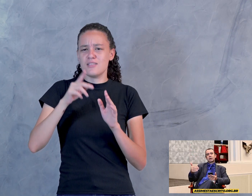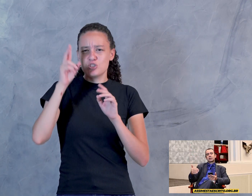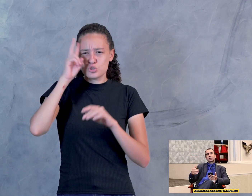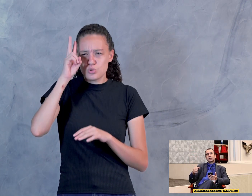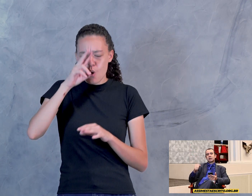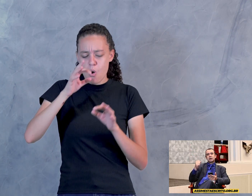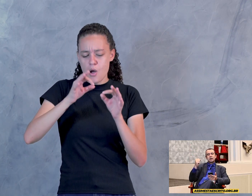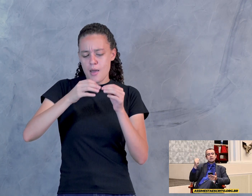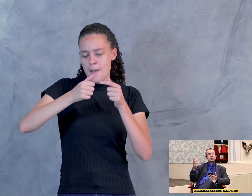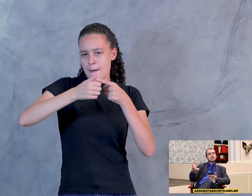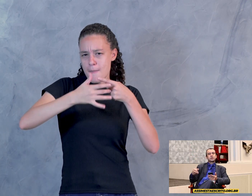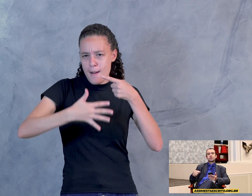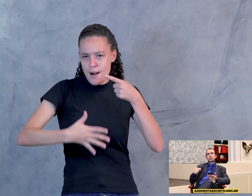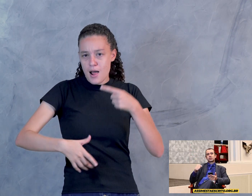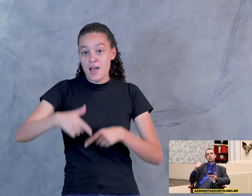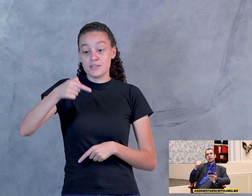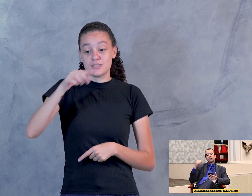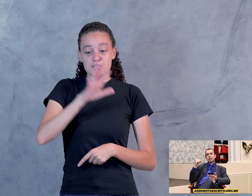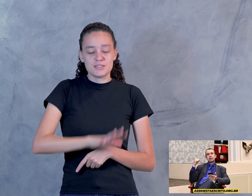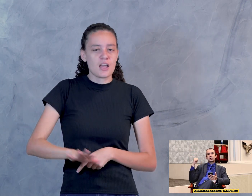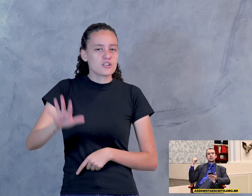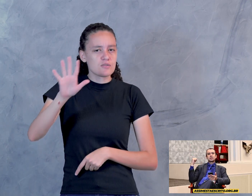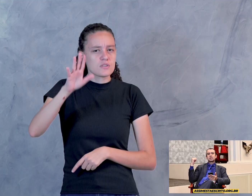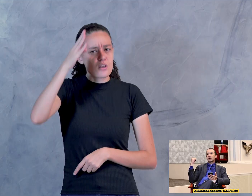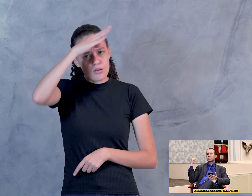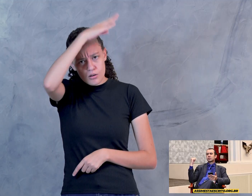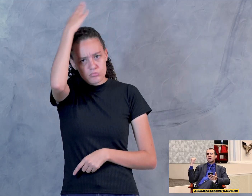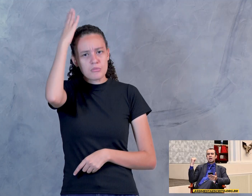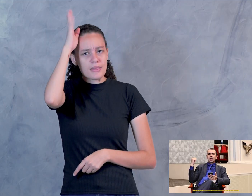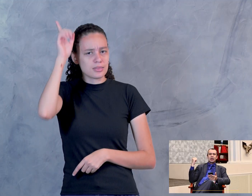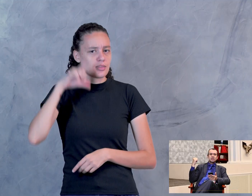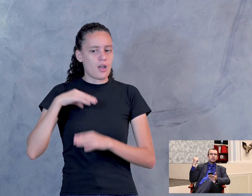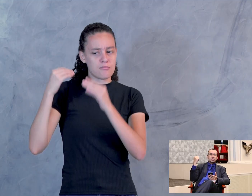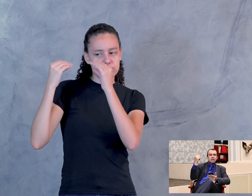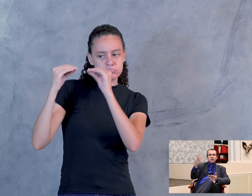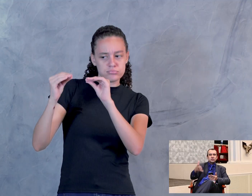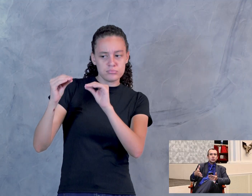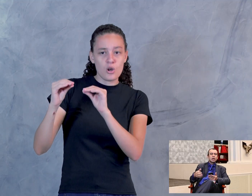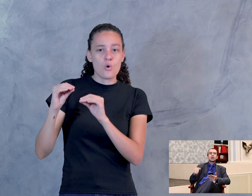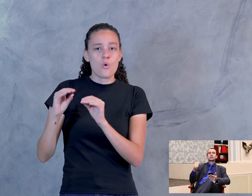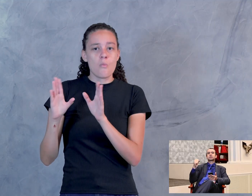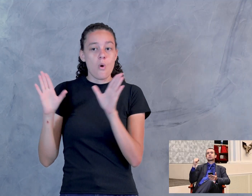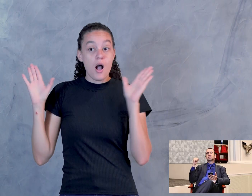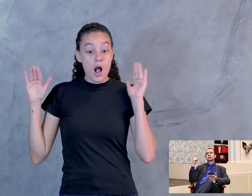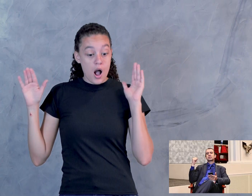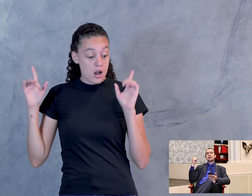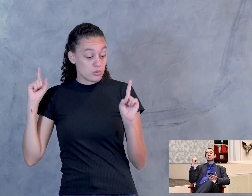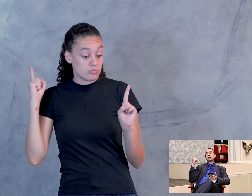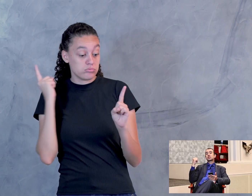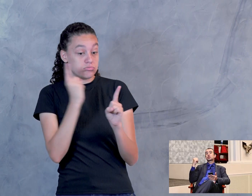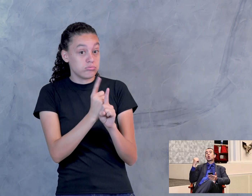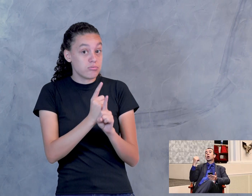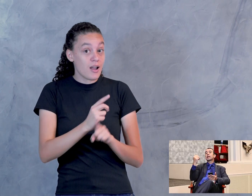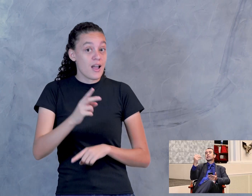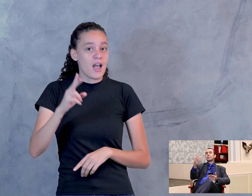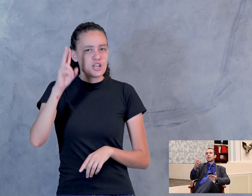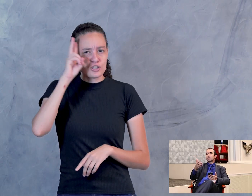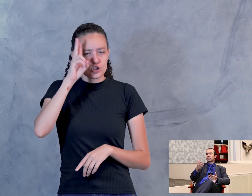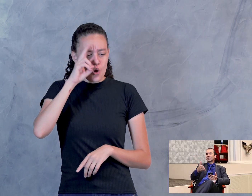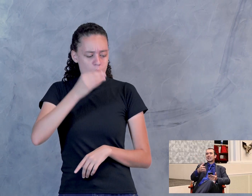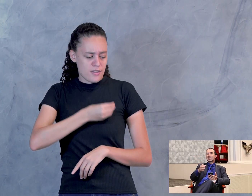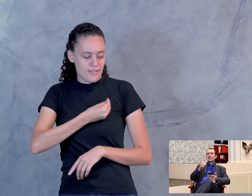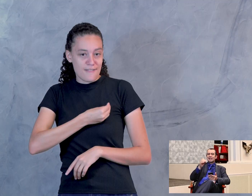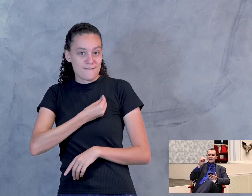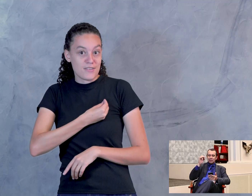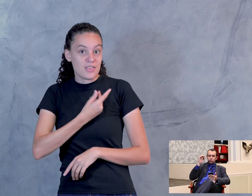material colocado ali. As 7 visões de William Branham, nós temos as visitas do anjo, nós temos a história da